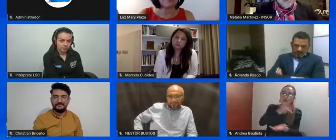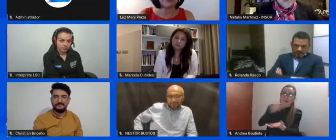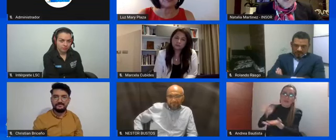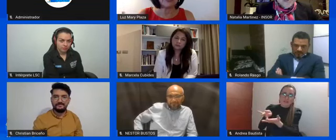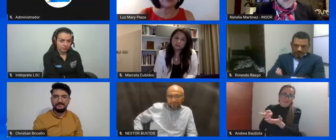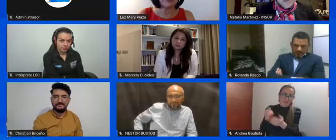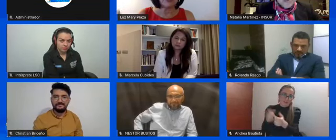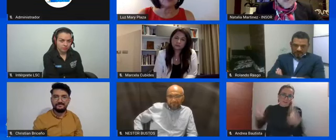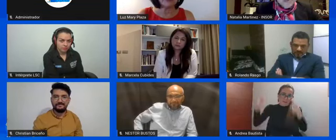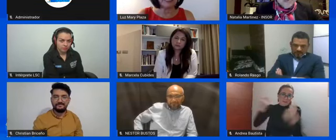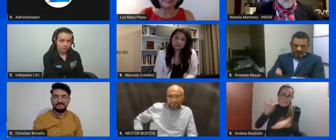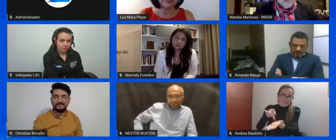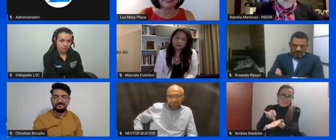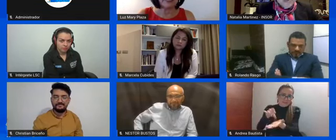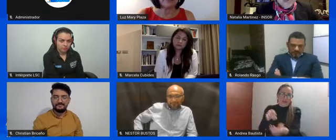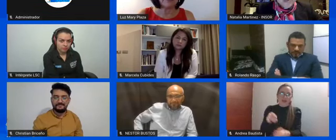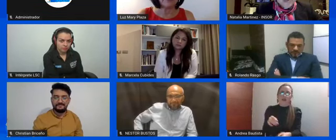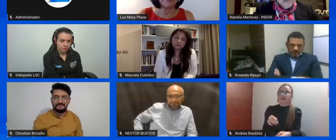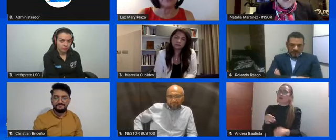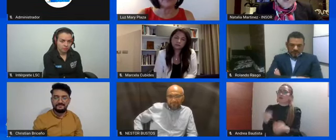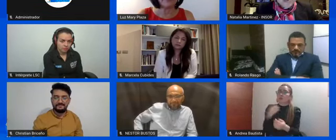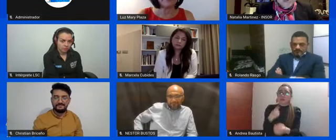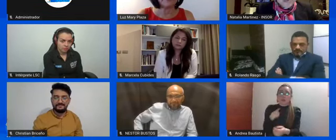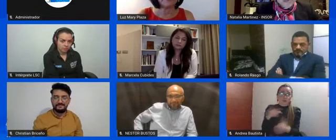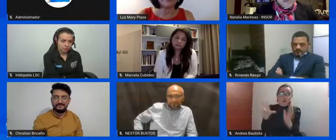todo el servicio de hospedaje